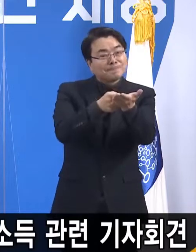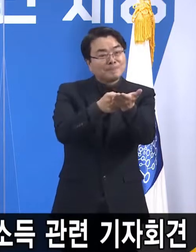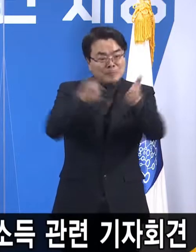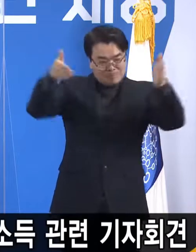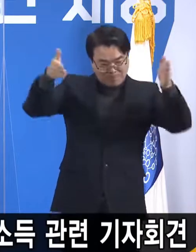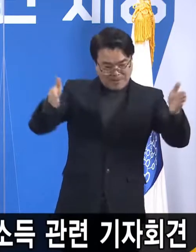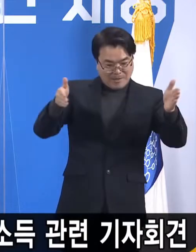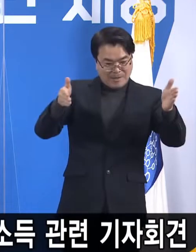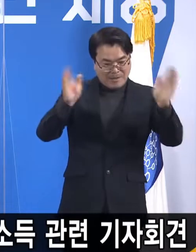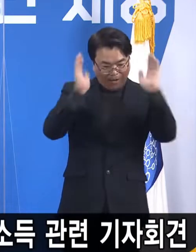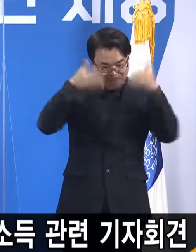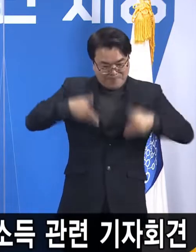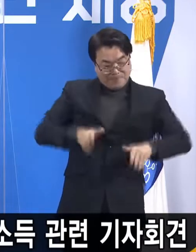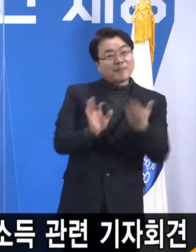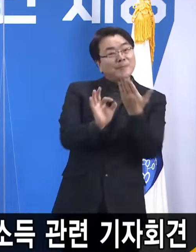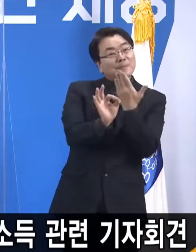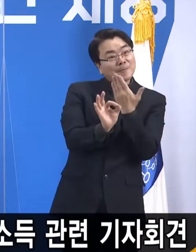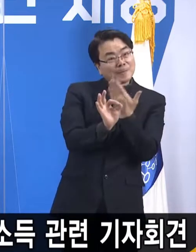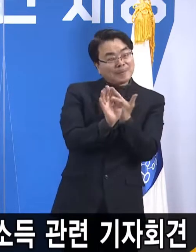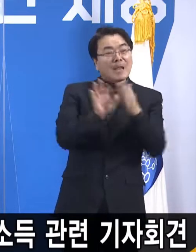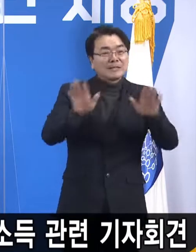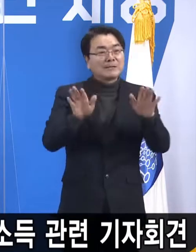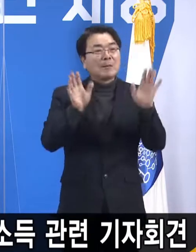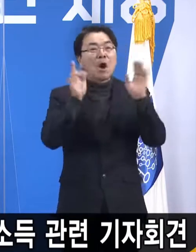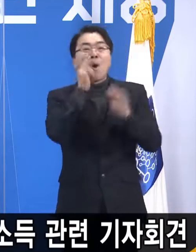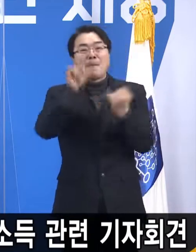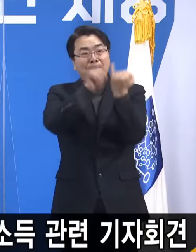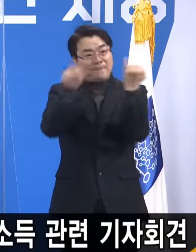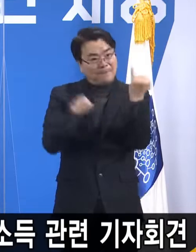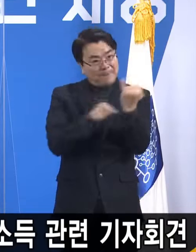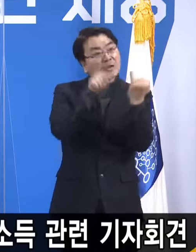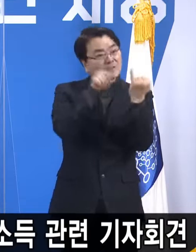하면 현재 태아여도 대상이 됩니다.